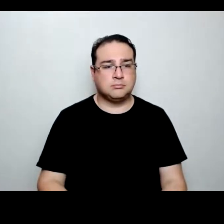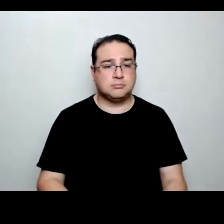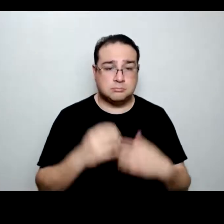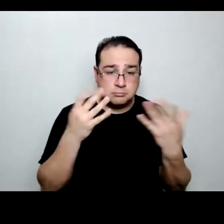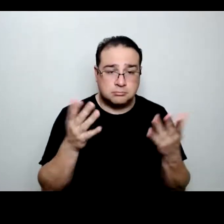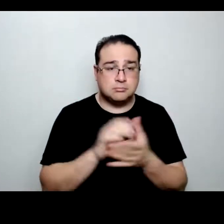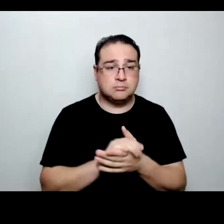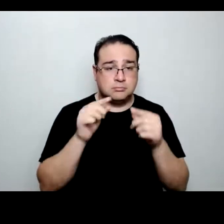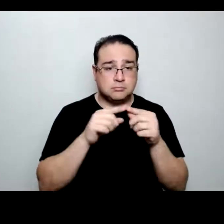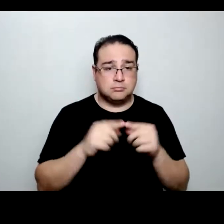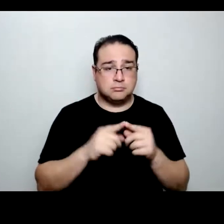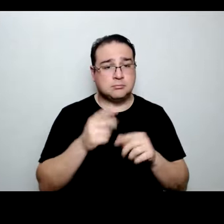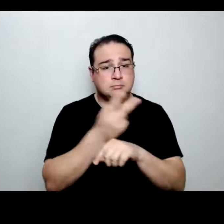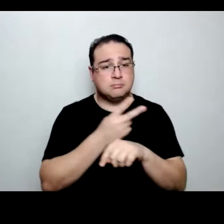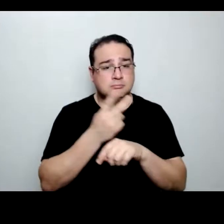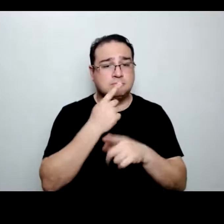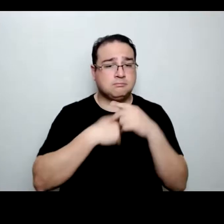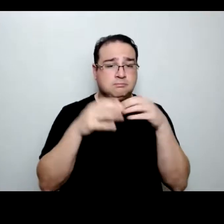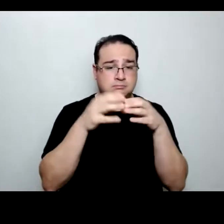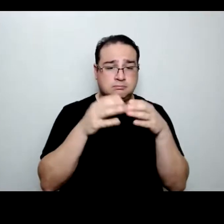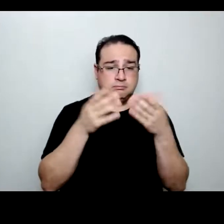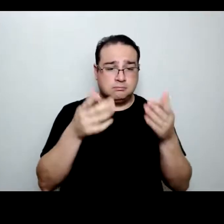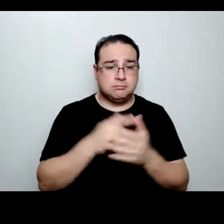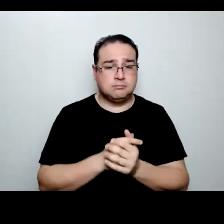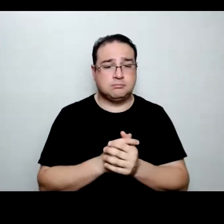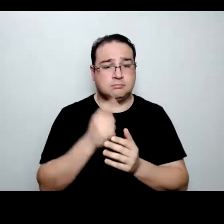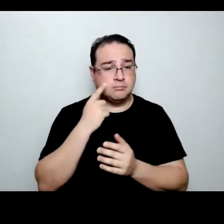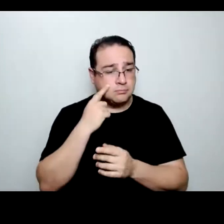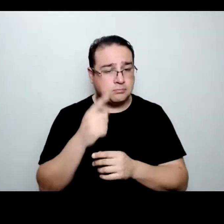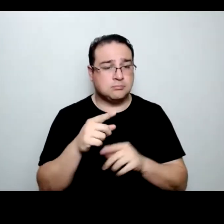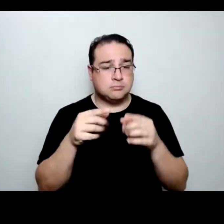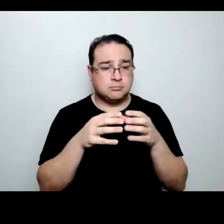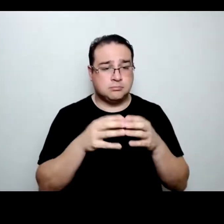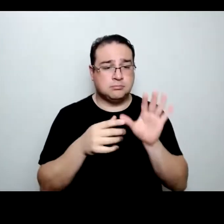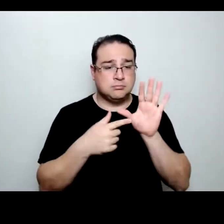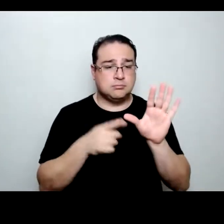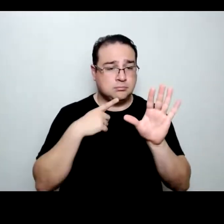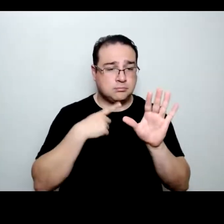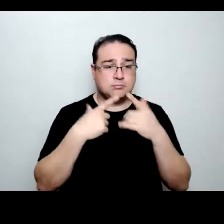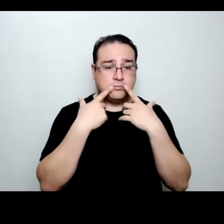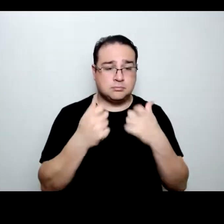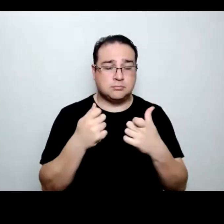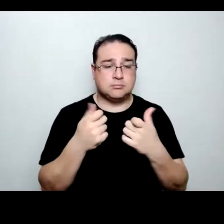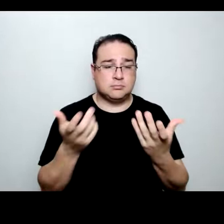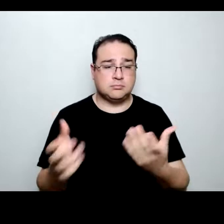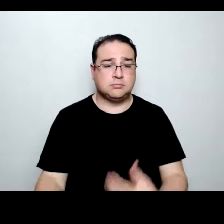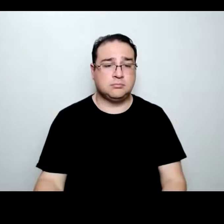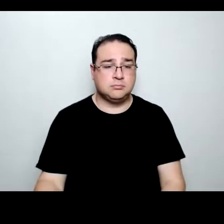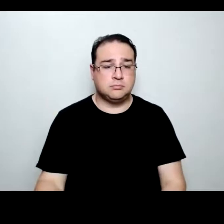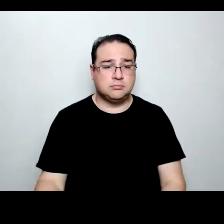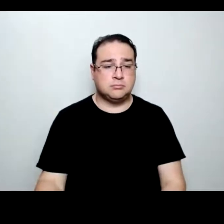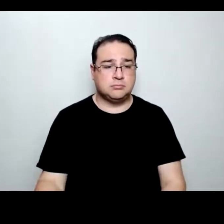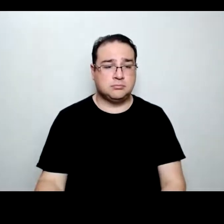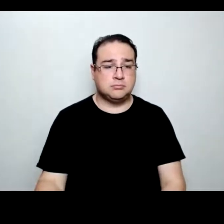Bom, isso tem a ver com a missão desse instituto, que, ainda que se intitule como Instituto de Linguística, é uma